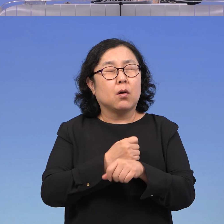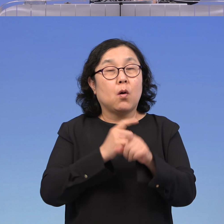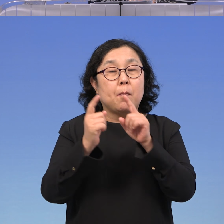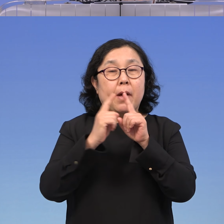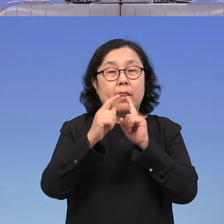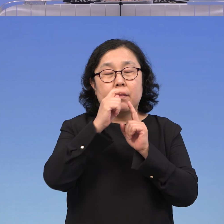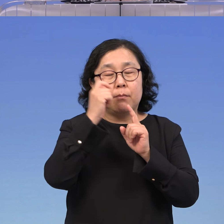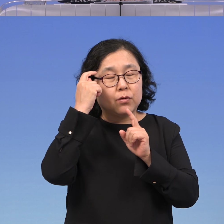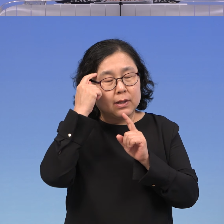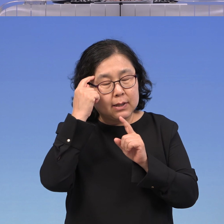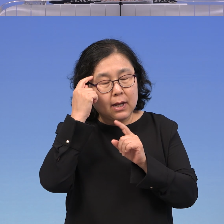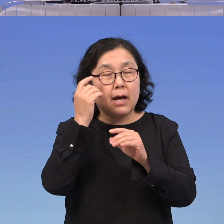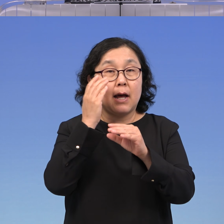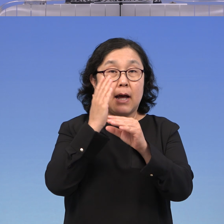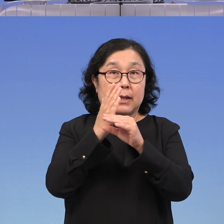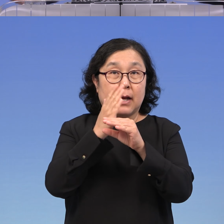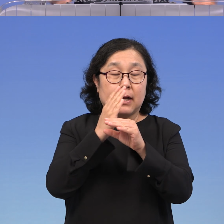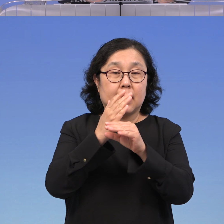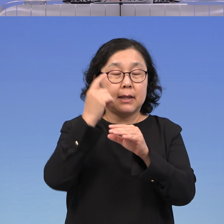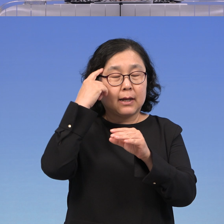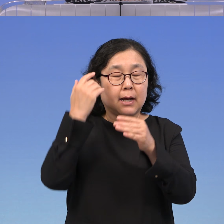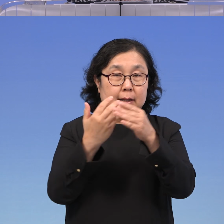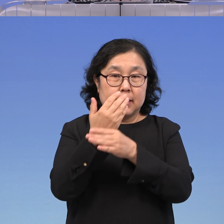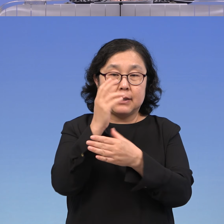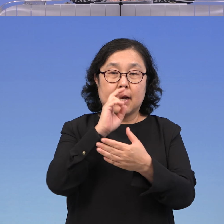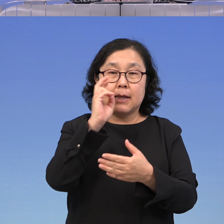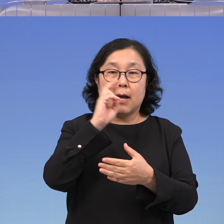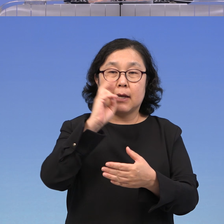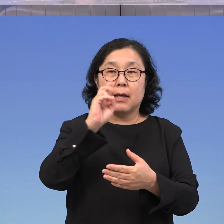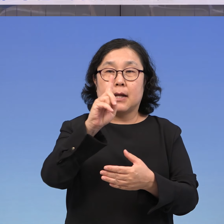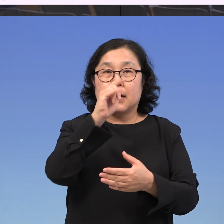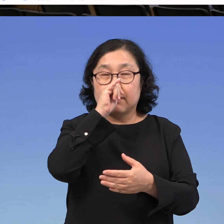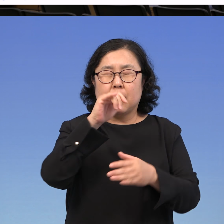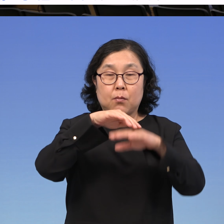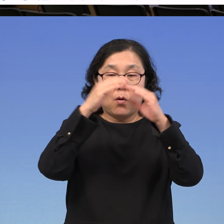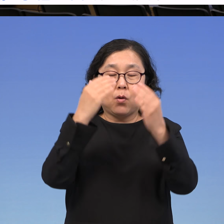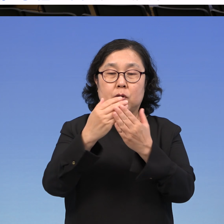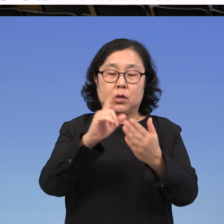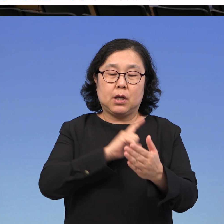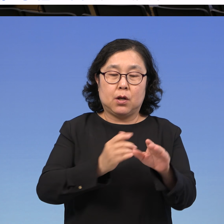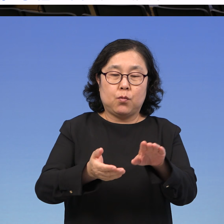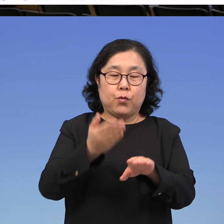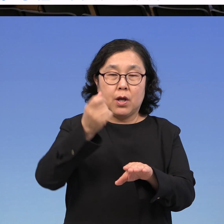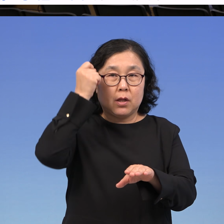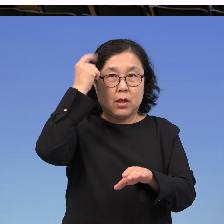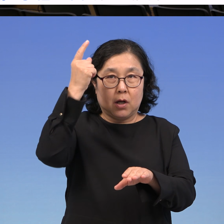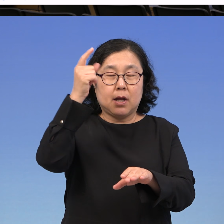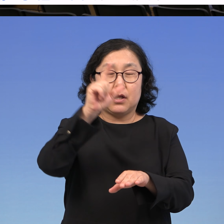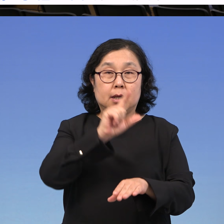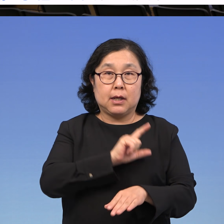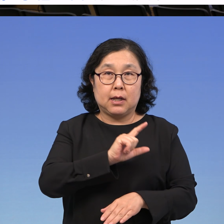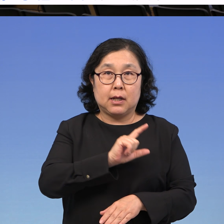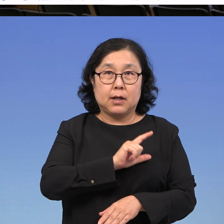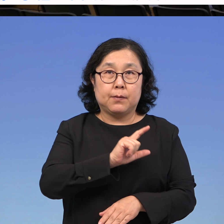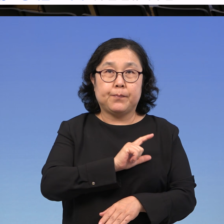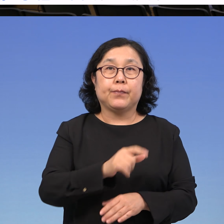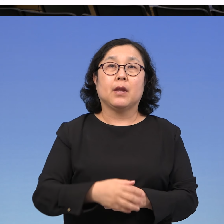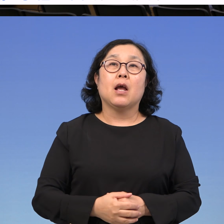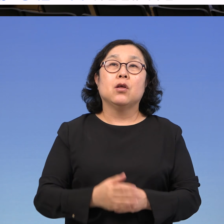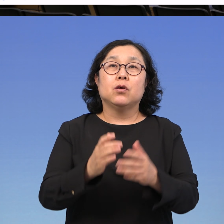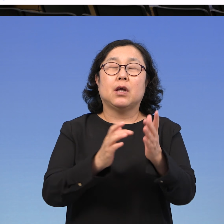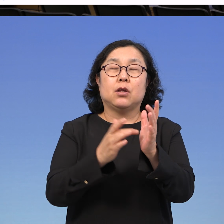떠오른 찬양의 하나 있는데요 여러분 타시는 찬양입니다 모든 이름이 에 뛰여난 일으